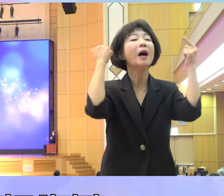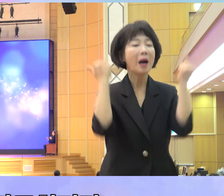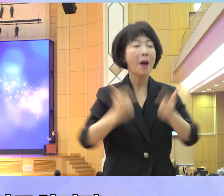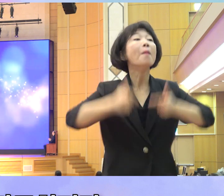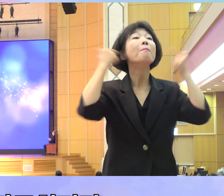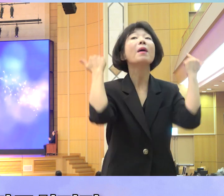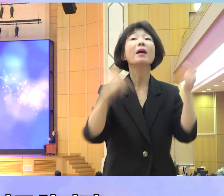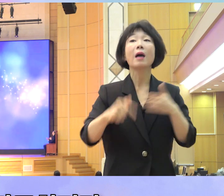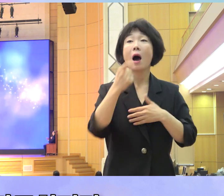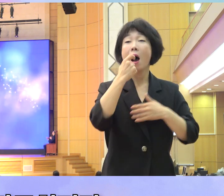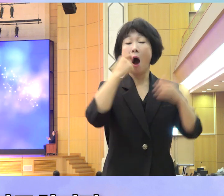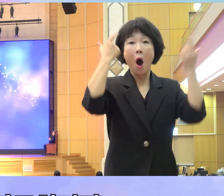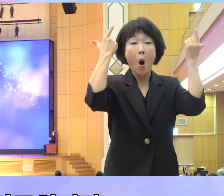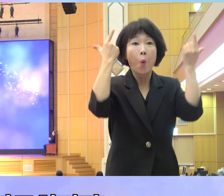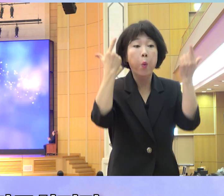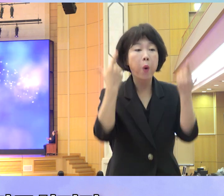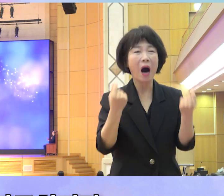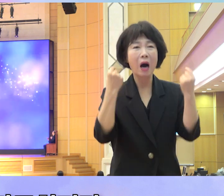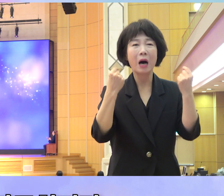번하여